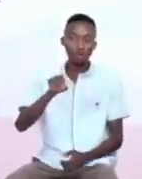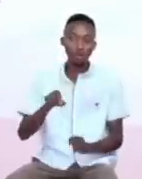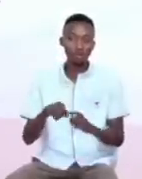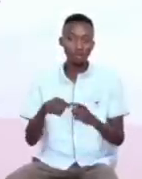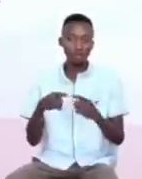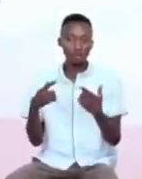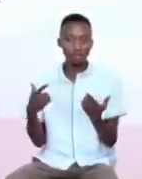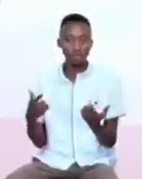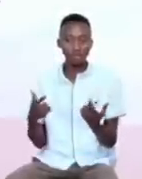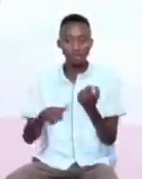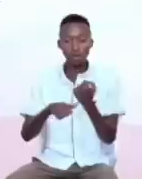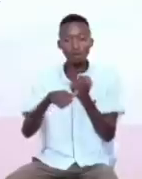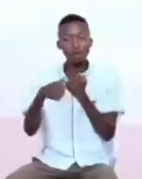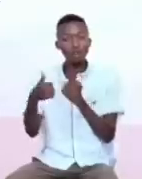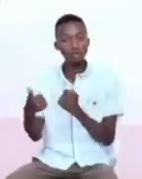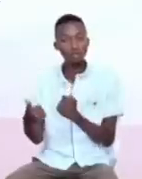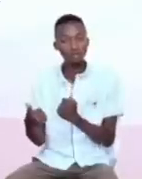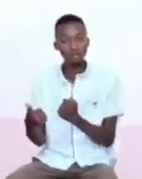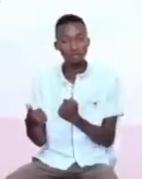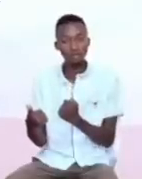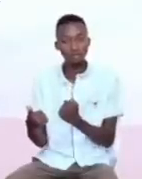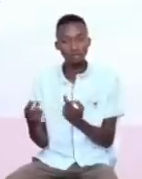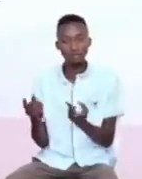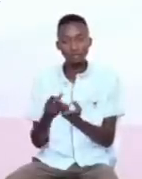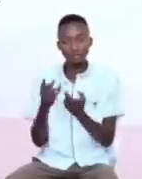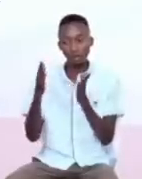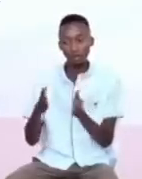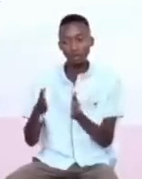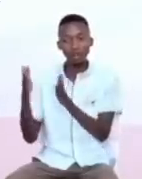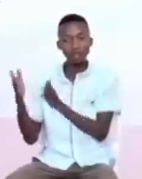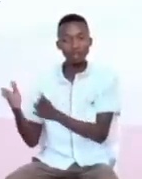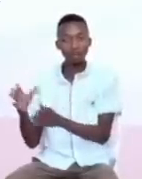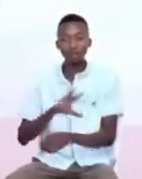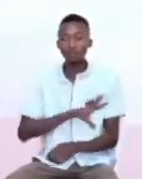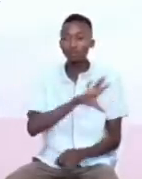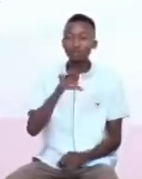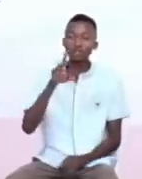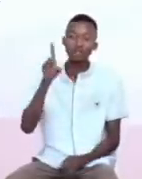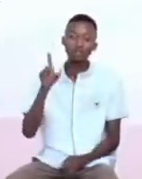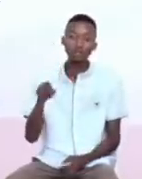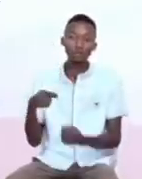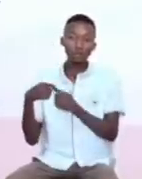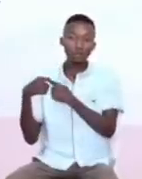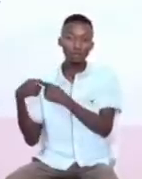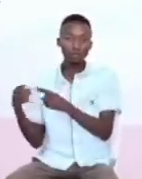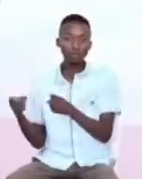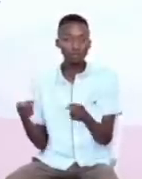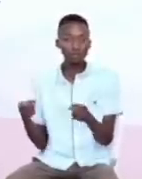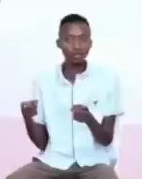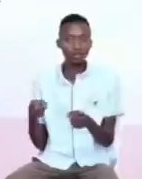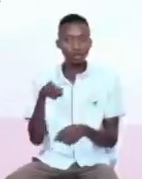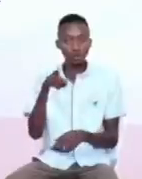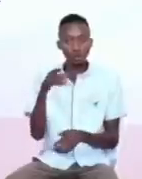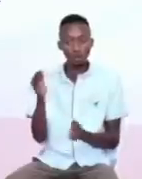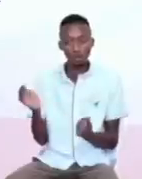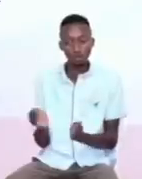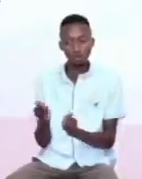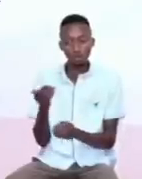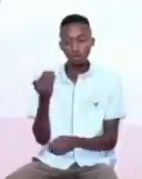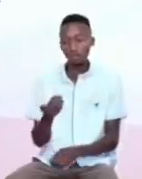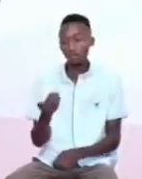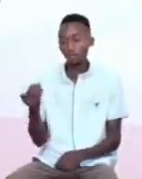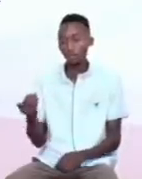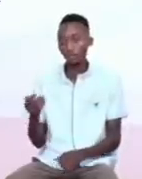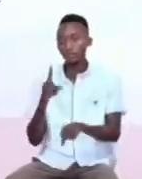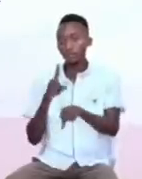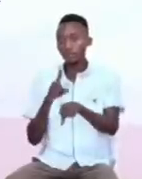Lakini anapokuwakilisha yeye ni mwanadamu. Zote anazo. Kwa tofautisha hata unapolea watoto wako. Tofautisha